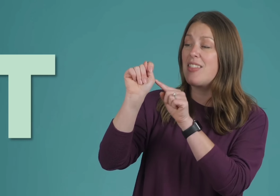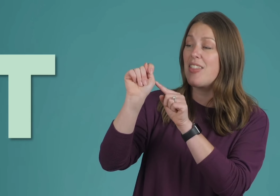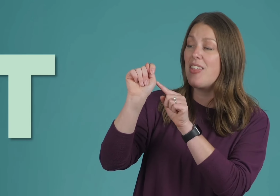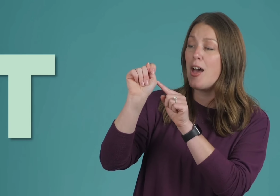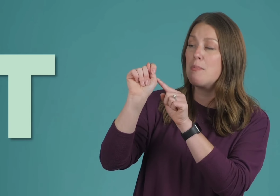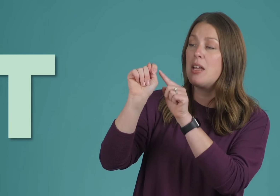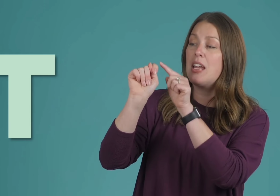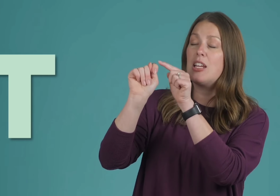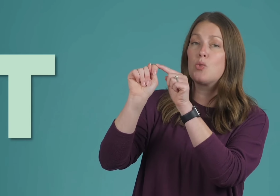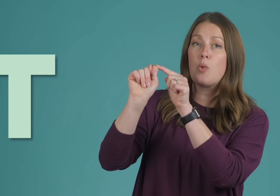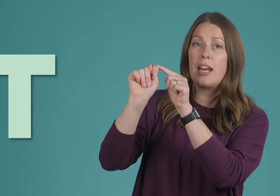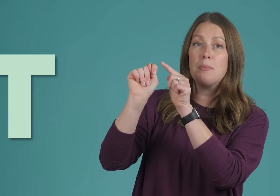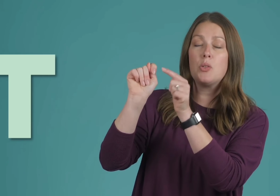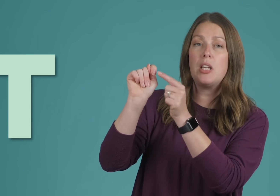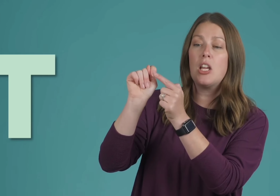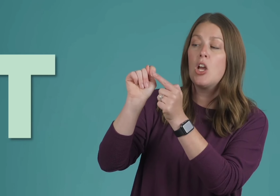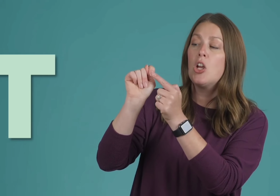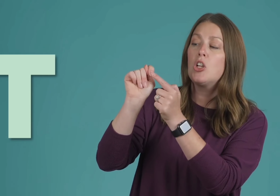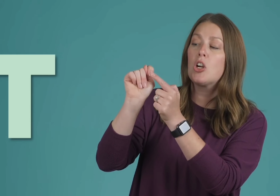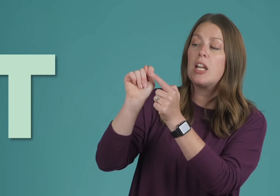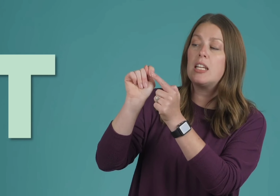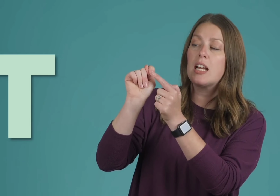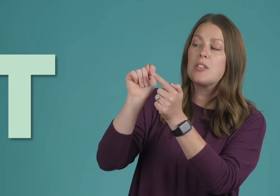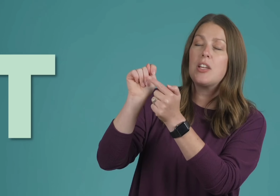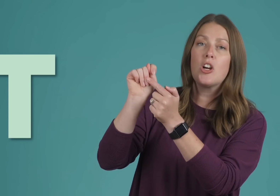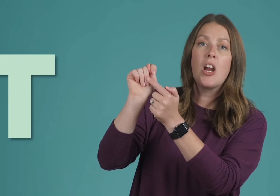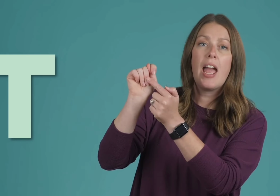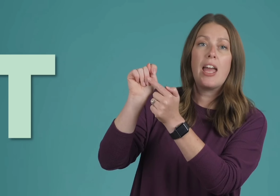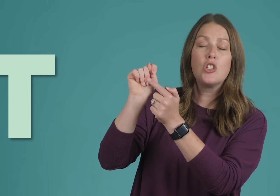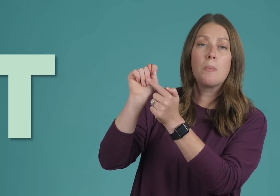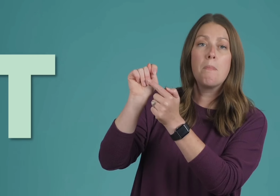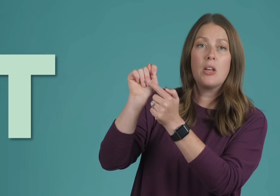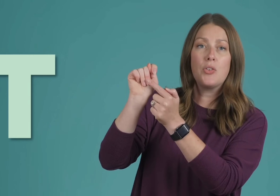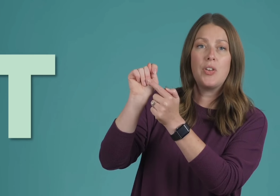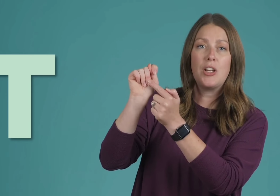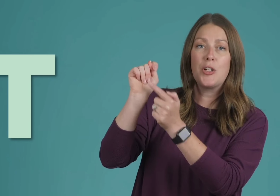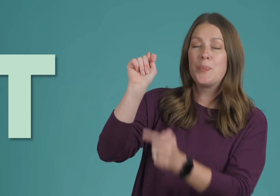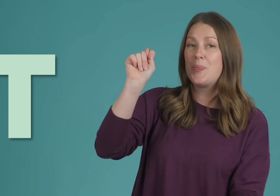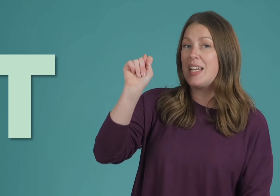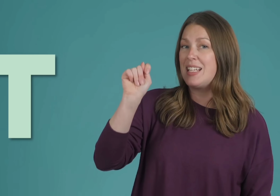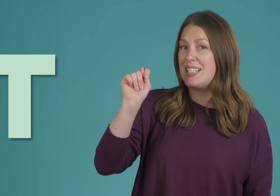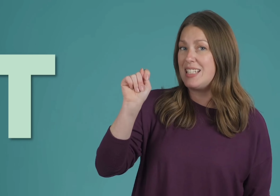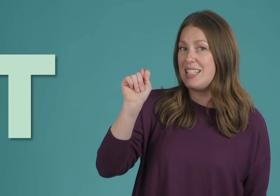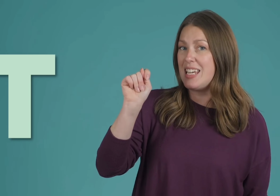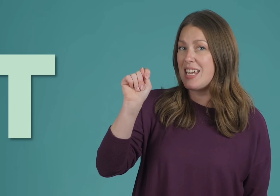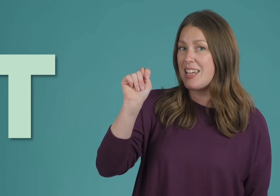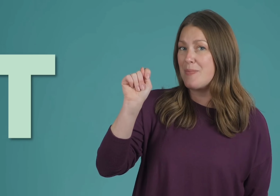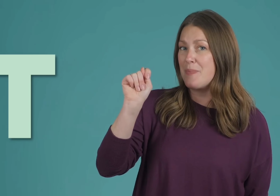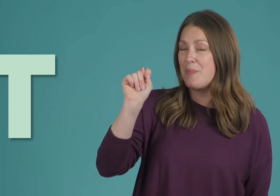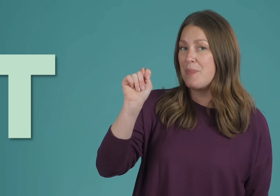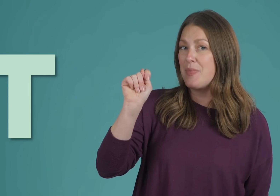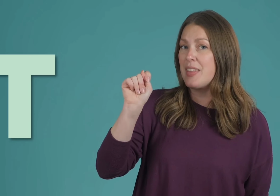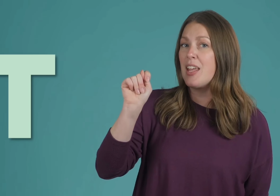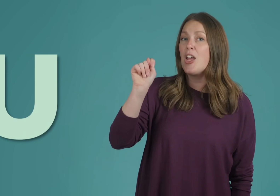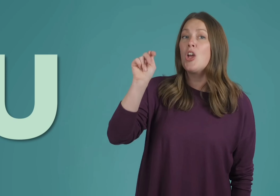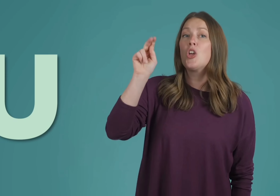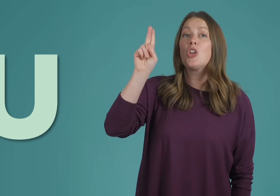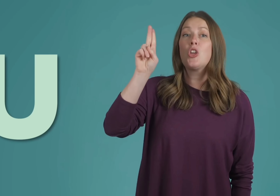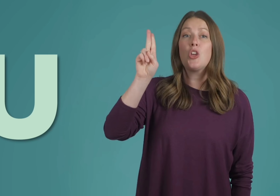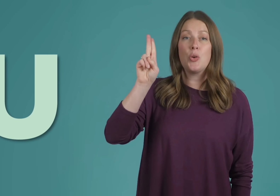Sherry. Bí a ṣe ṣe right in between your index ó finger dùn lábẹ́ wà and ní your orí middle àtàpàkò finger. ìka mẹ́ta tó kù ó ká T.